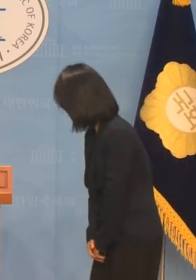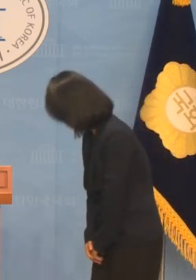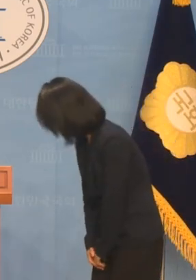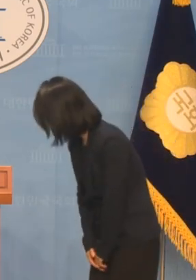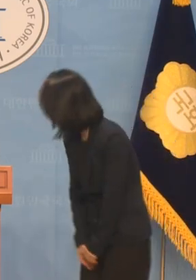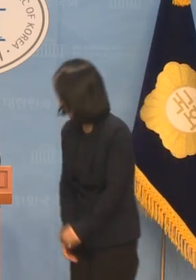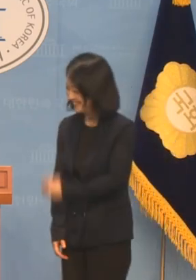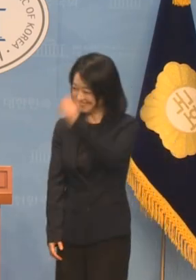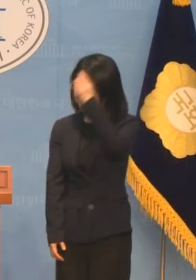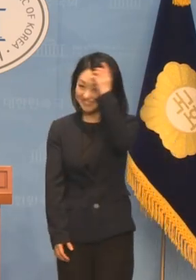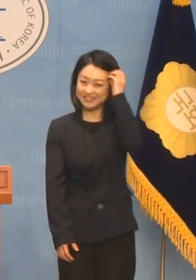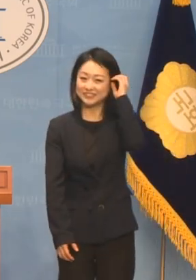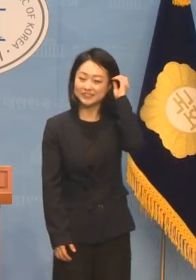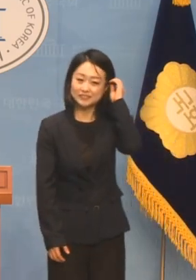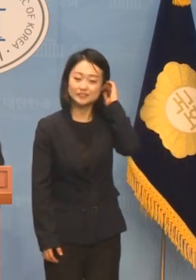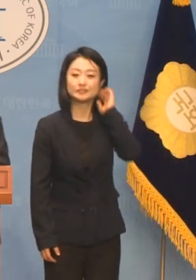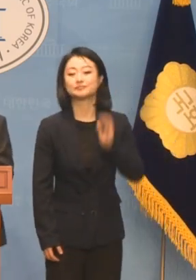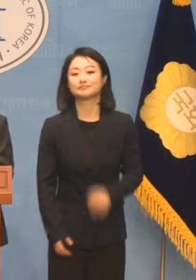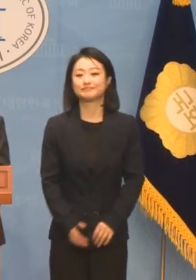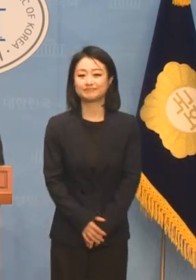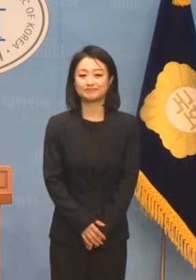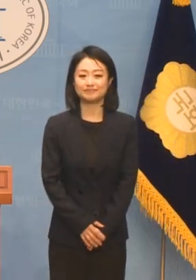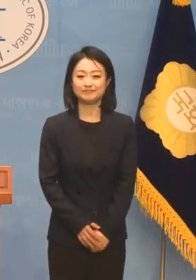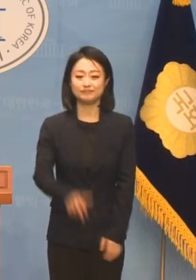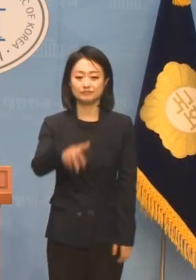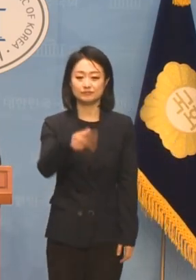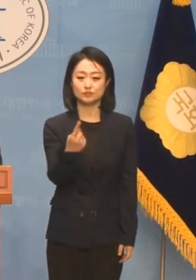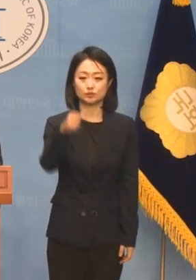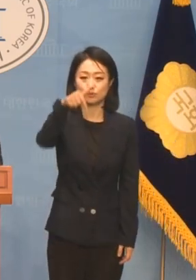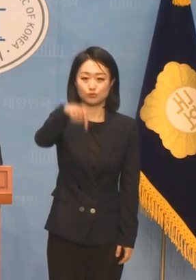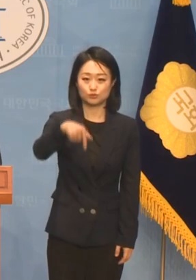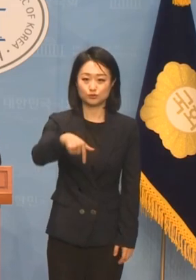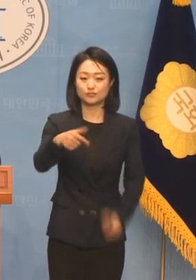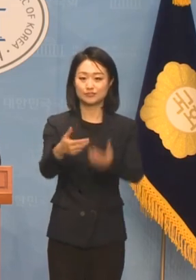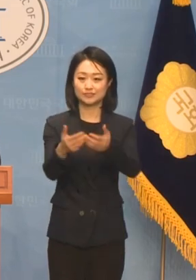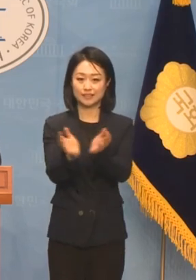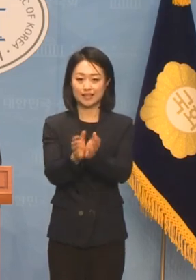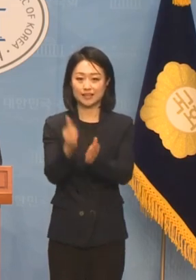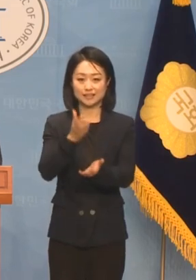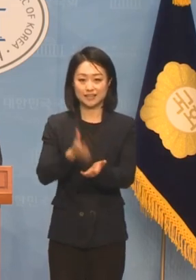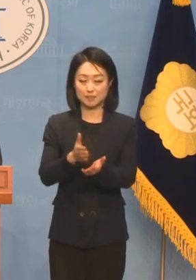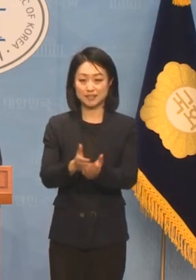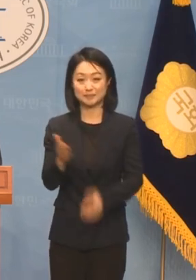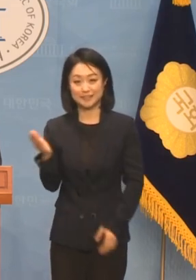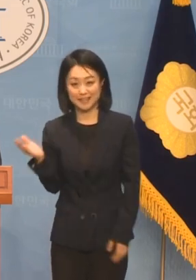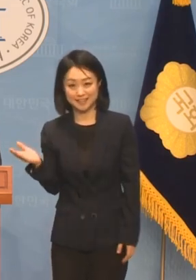있어서요. 죄송합니다. 예, 조국혁신당 대변인 김보엽입니다.